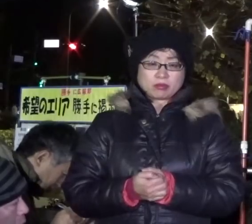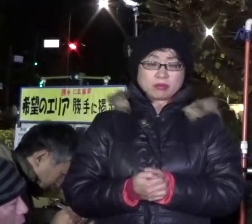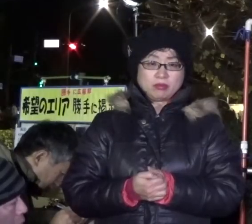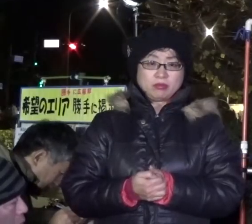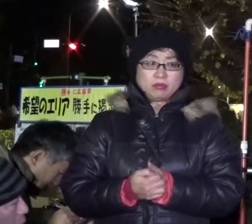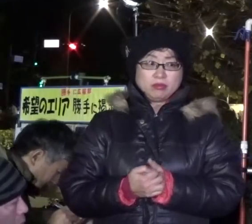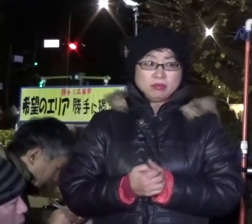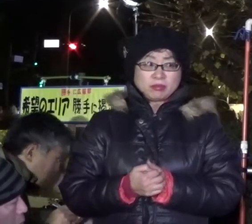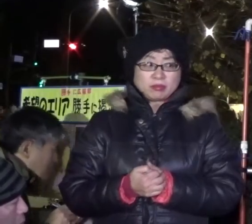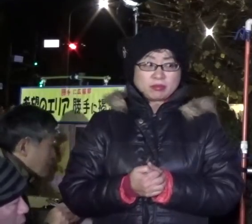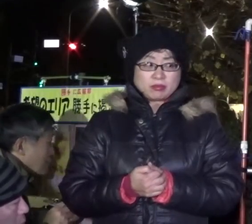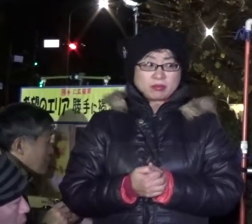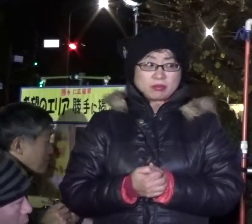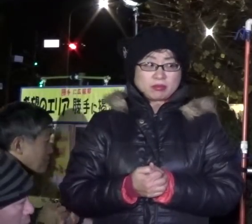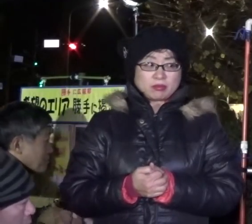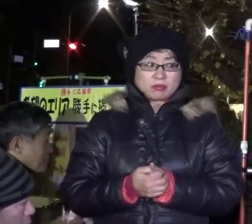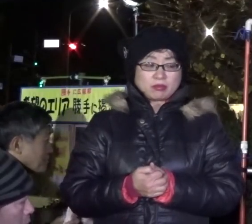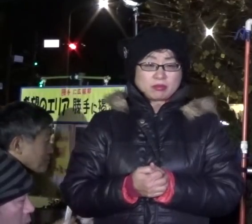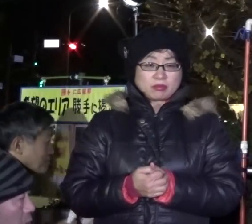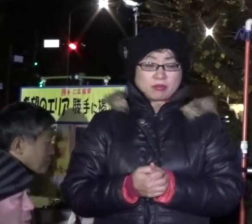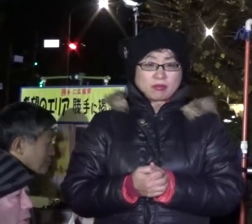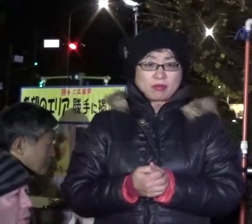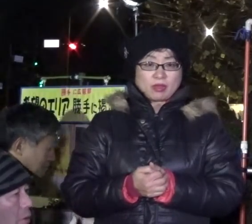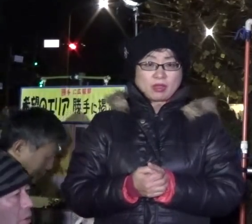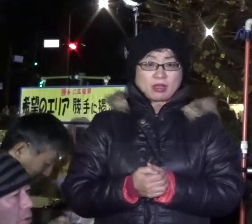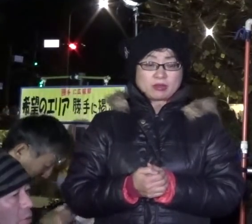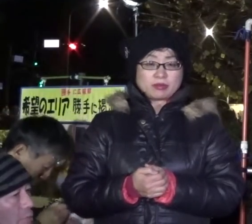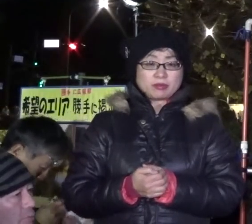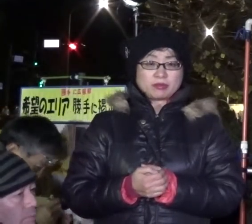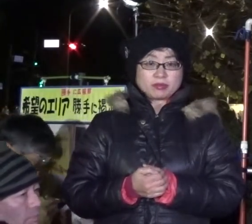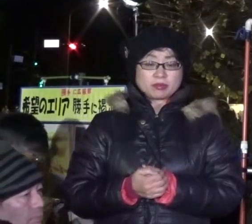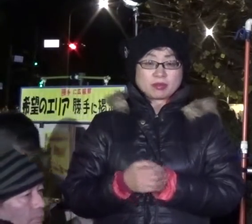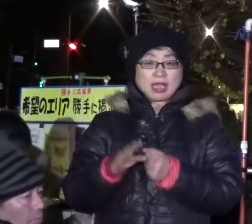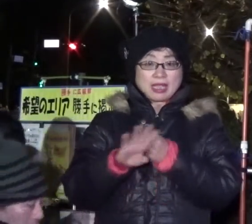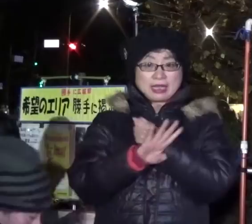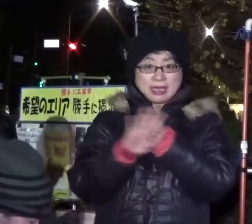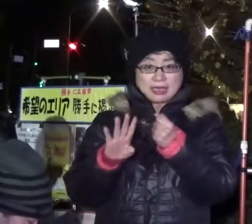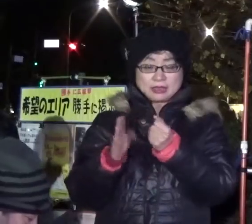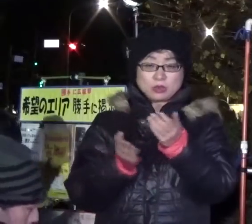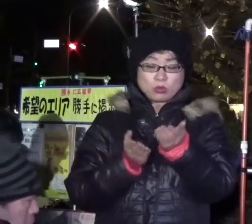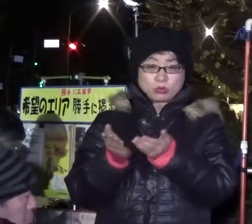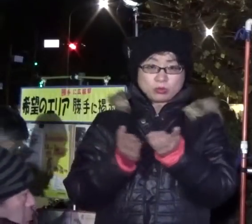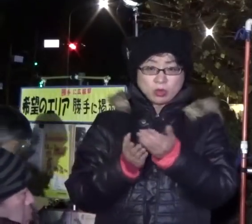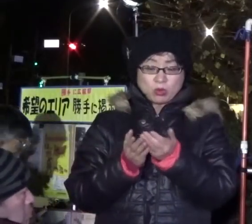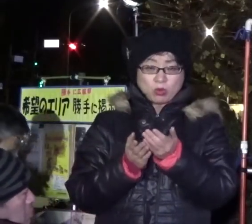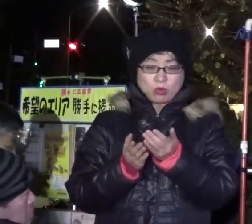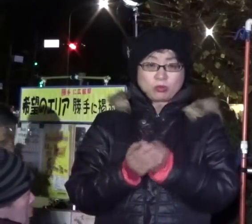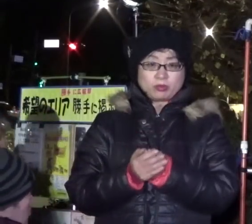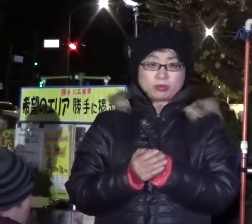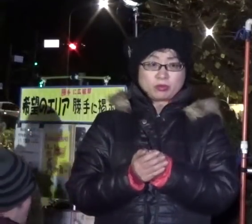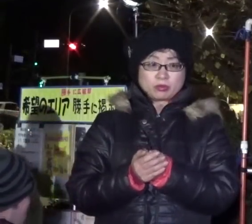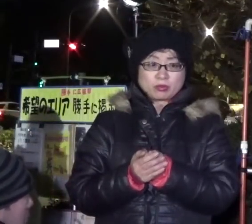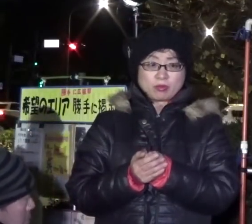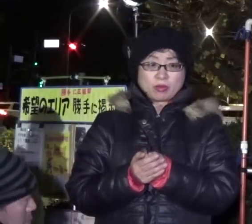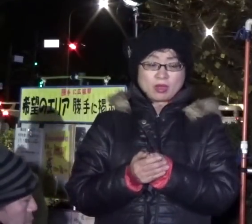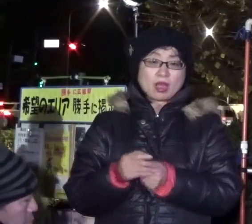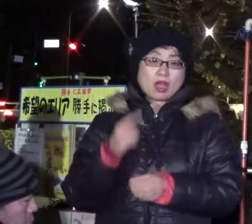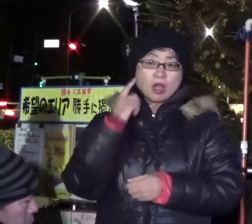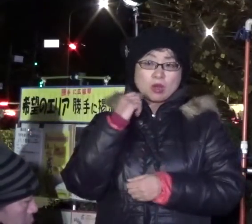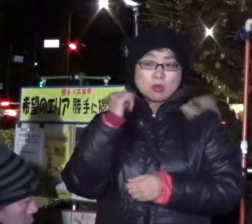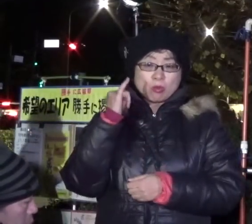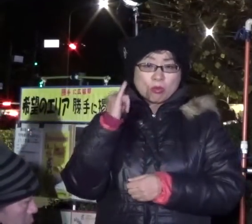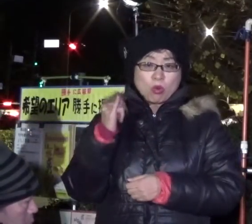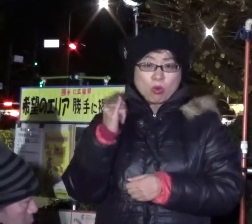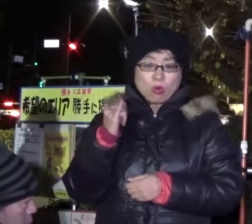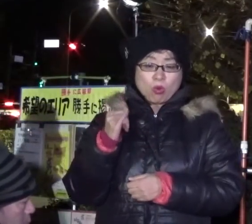ね。やっぱり原子母港化を、横須賀の原子力母港化を跳ね